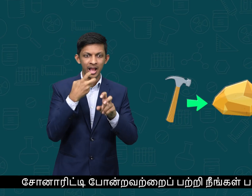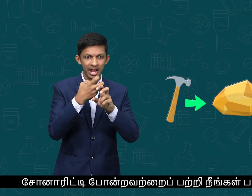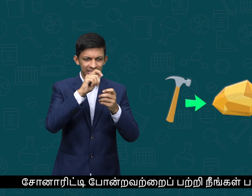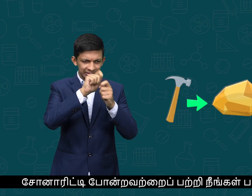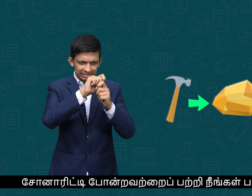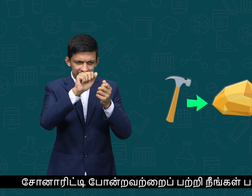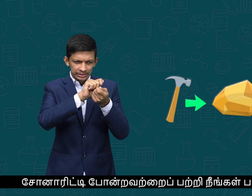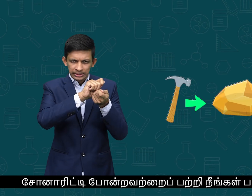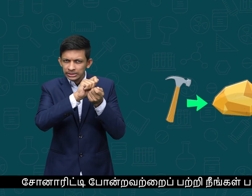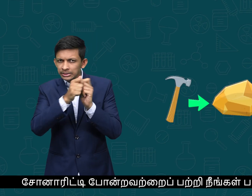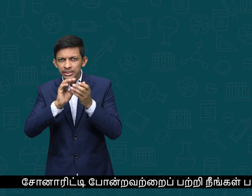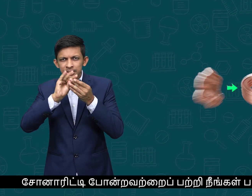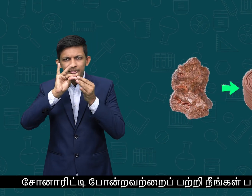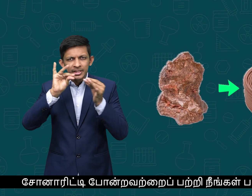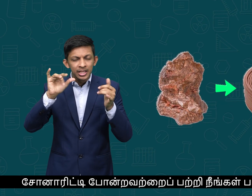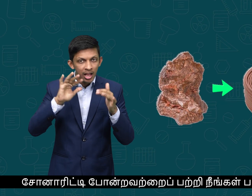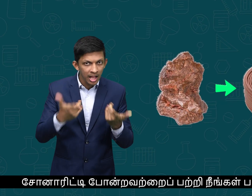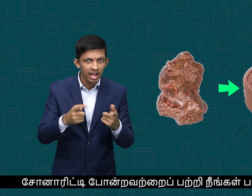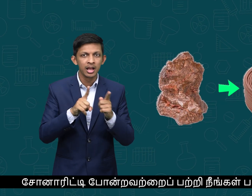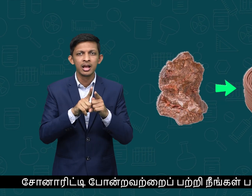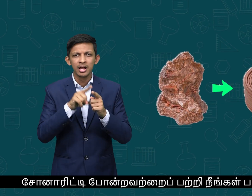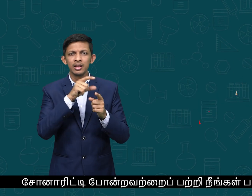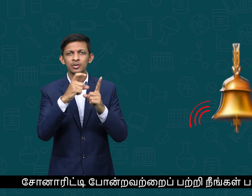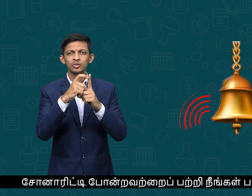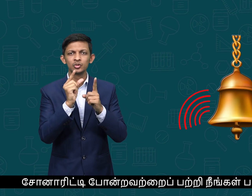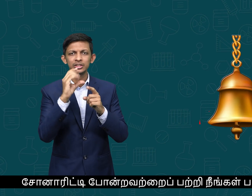போன்றவற்றைப் பற்றி நீங்கள் படித்திருந்தீர்கள்.